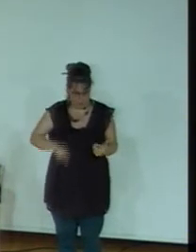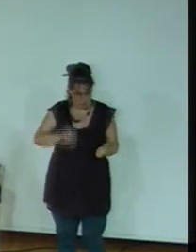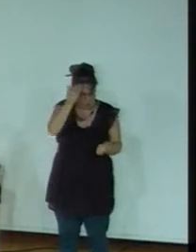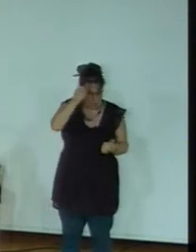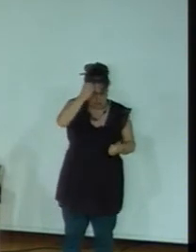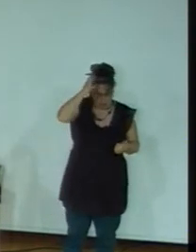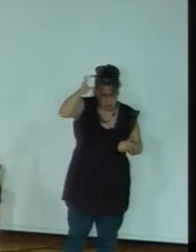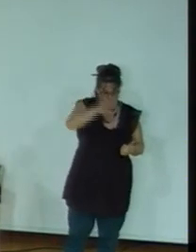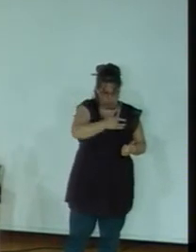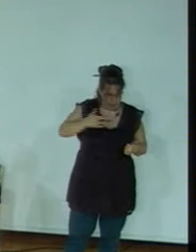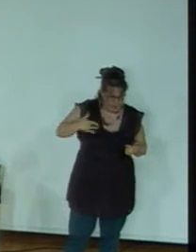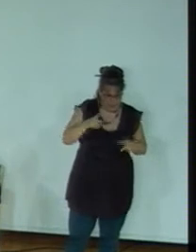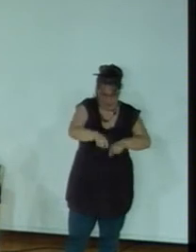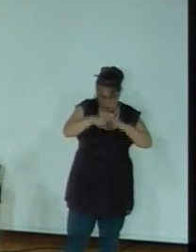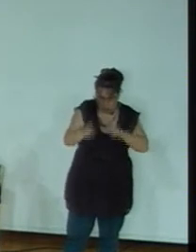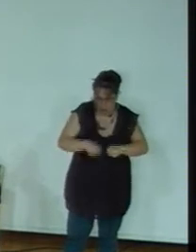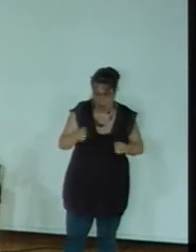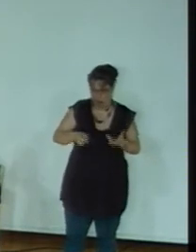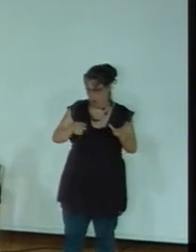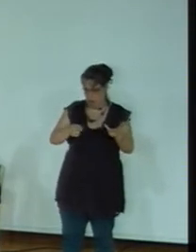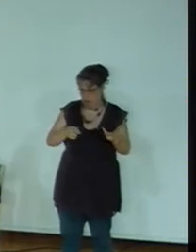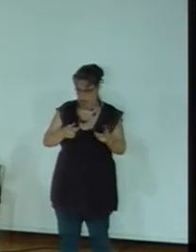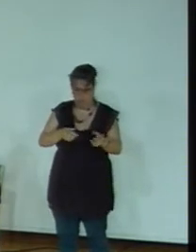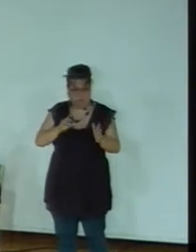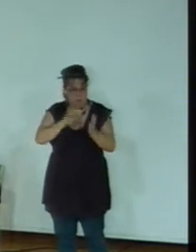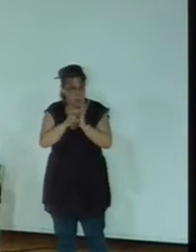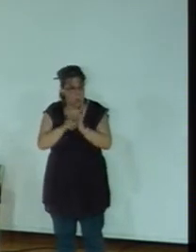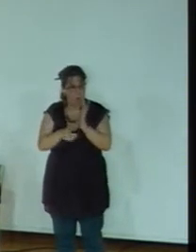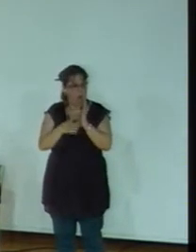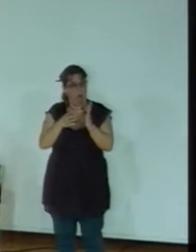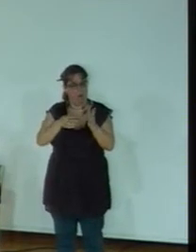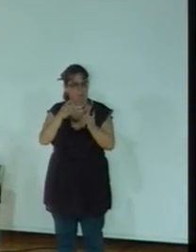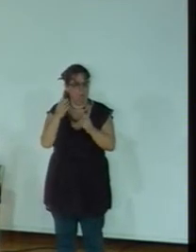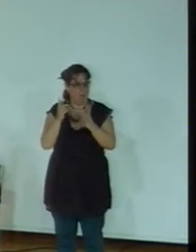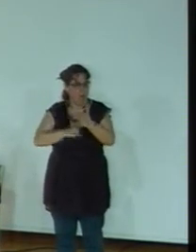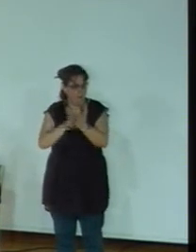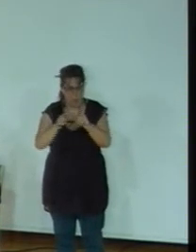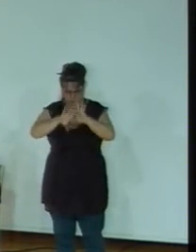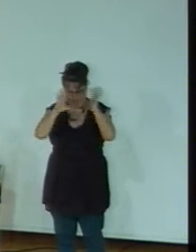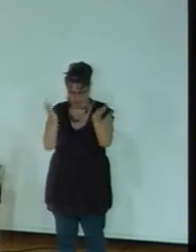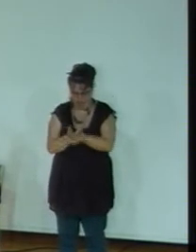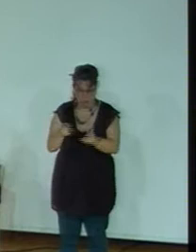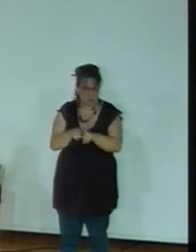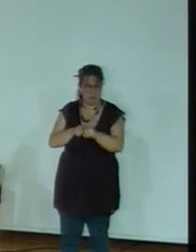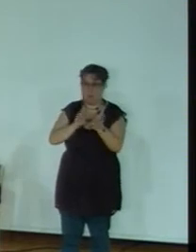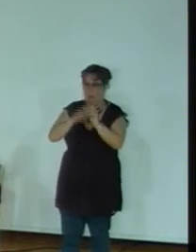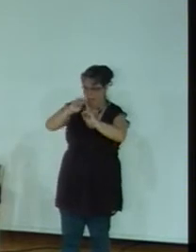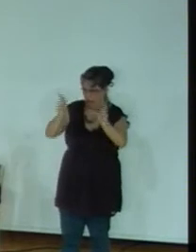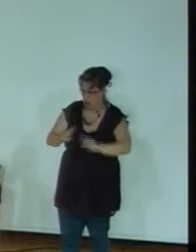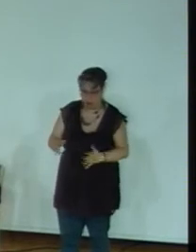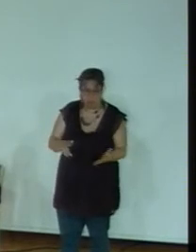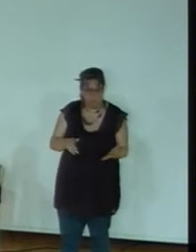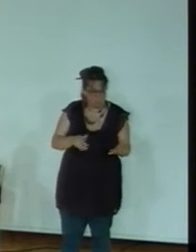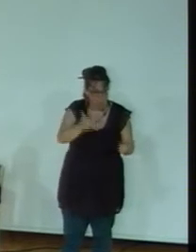agriculture, en fiscalité, en relations internationales, en informatique, ce qui est évidemment pas du tout possible. Donc son